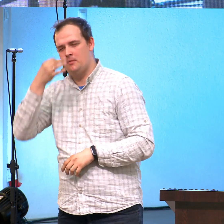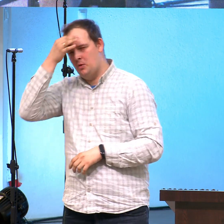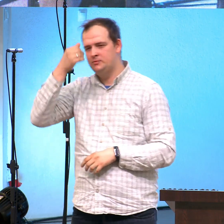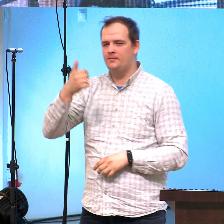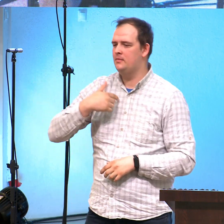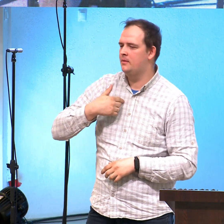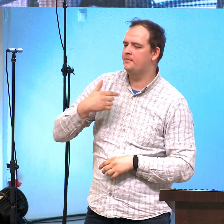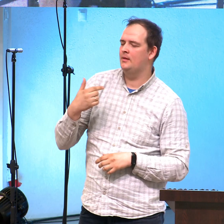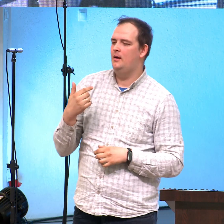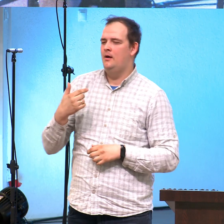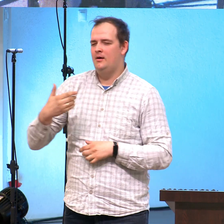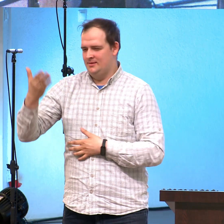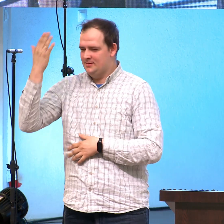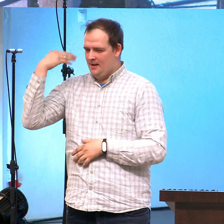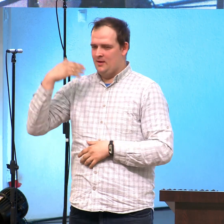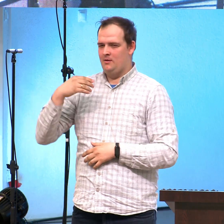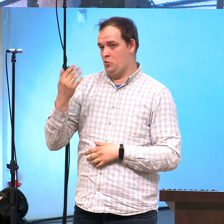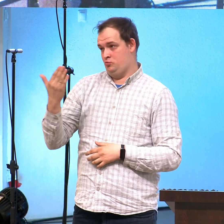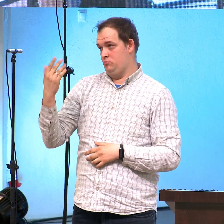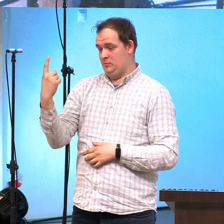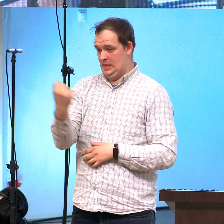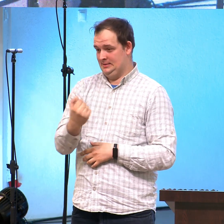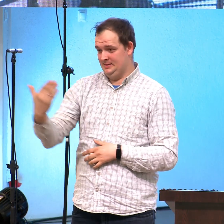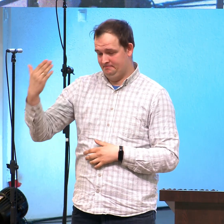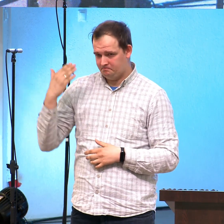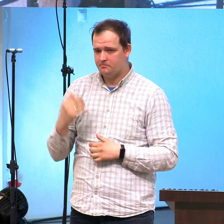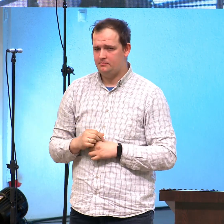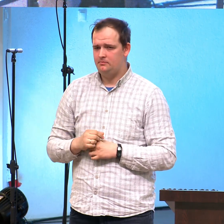обобрать. Я вспомнил недавно, неделю назад,